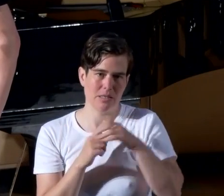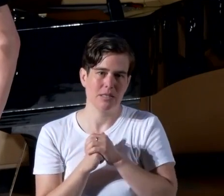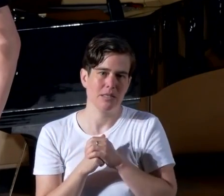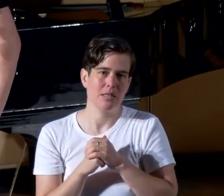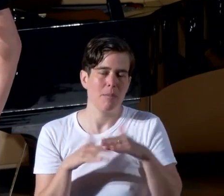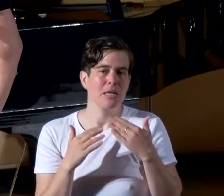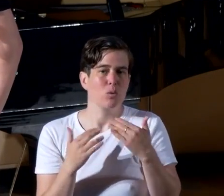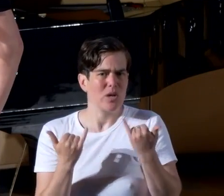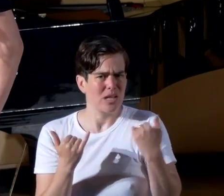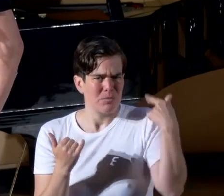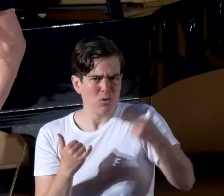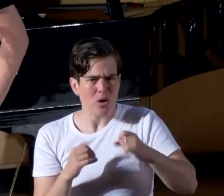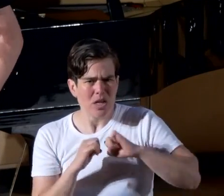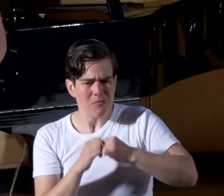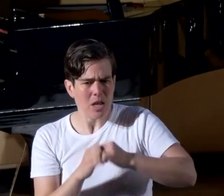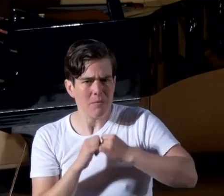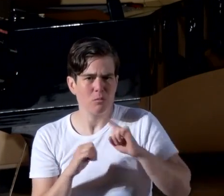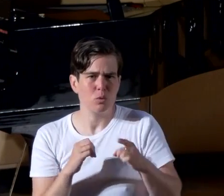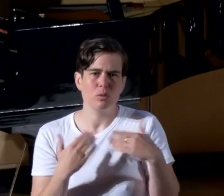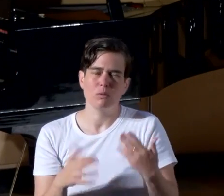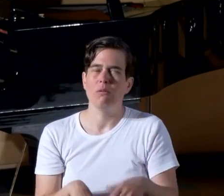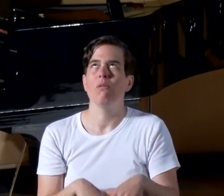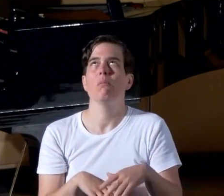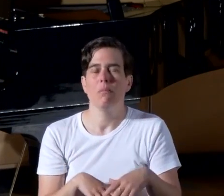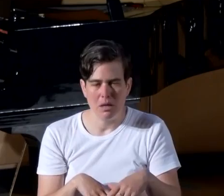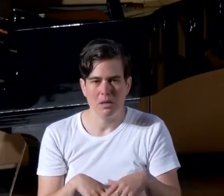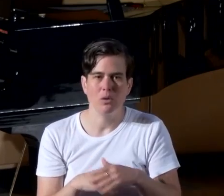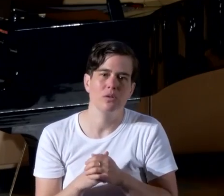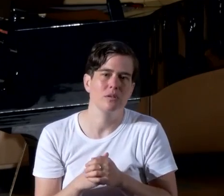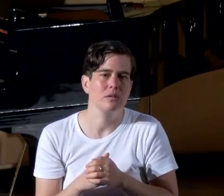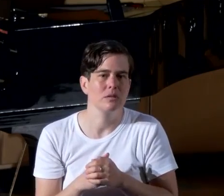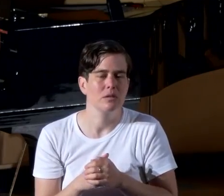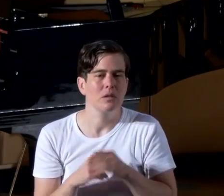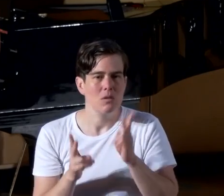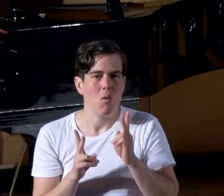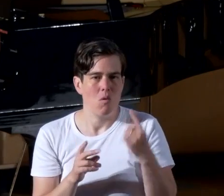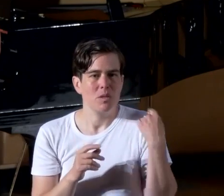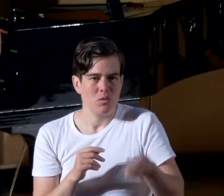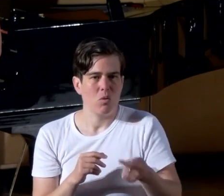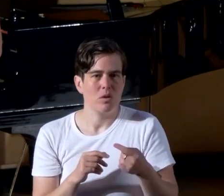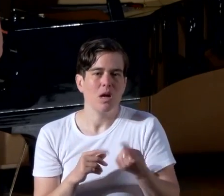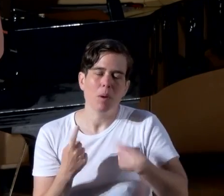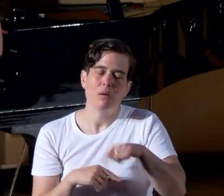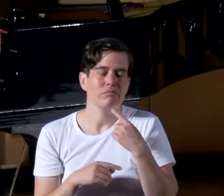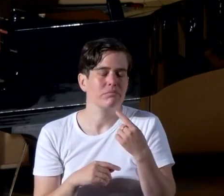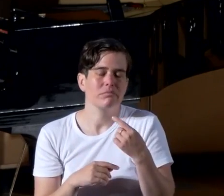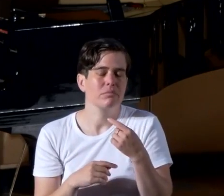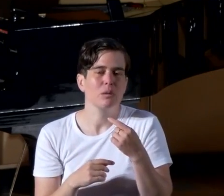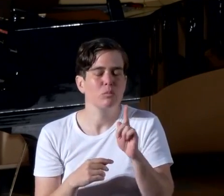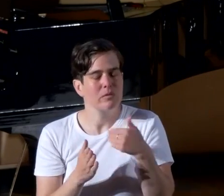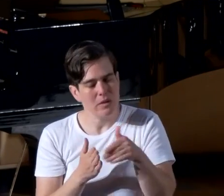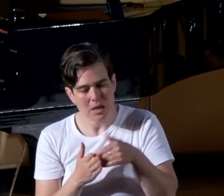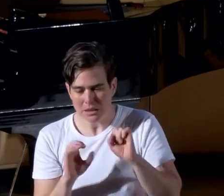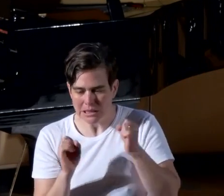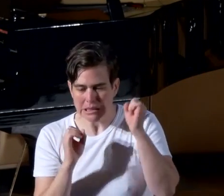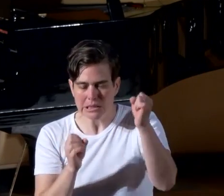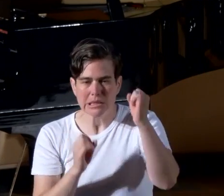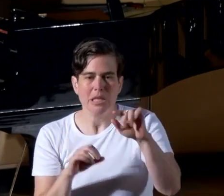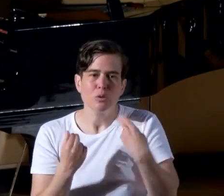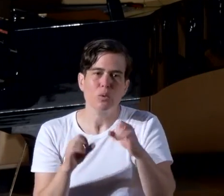überhaupt noch kämpfen müssen, zeigt das große Dilemma und gleichzeitig unsere Verpflichtung, nicht müde zu werden, auf Missstände